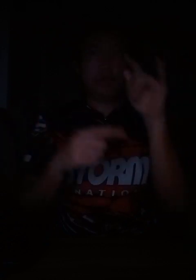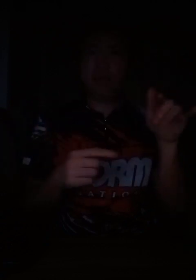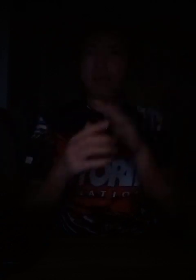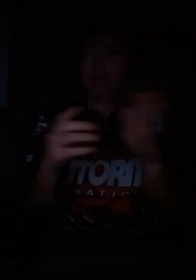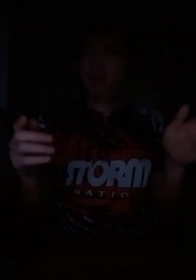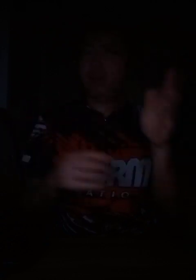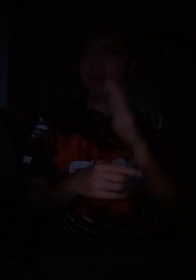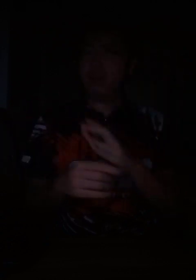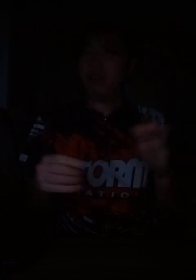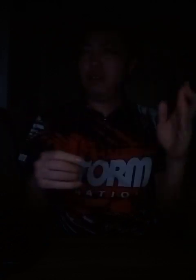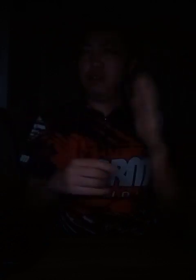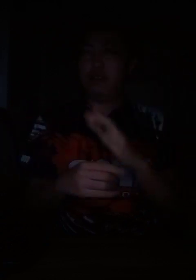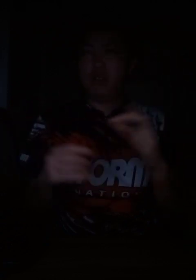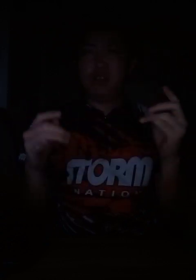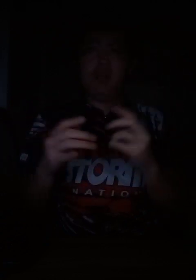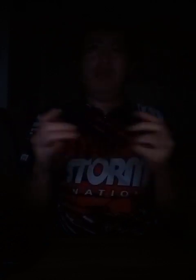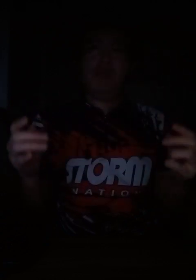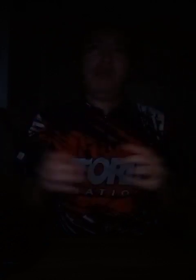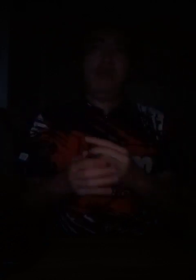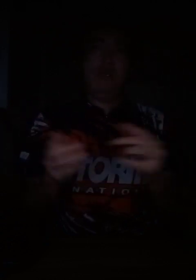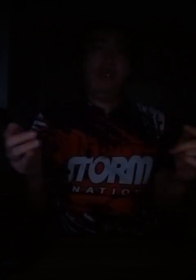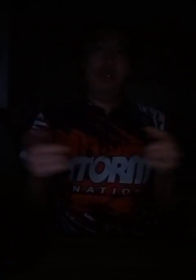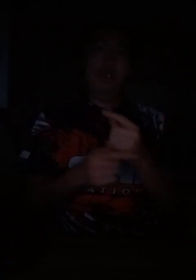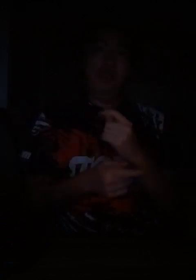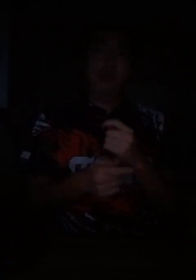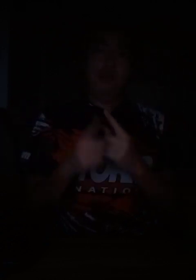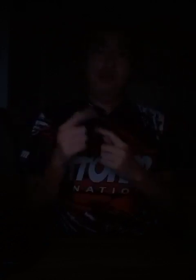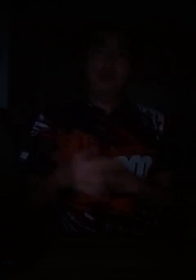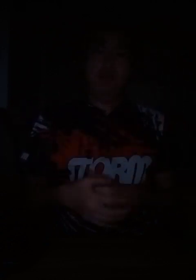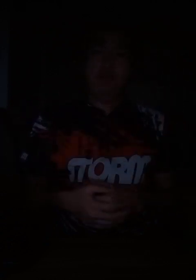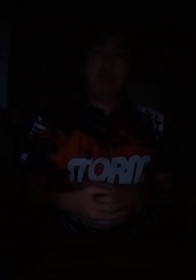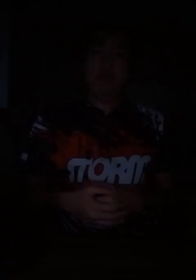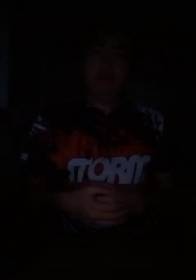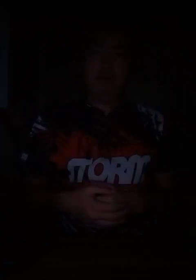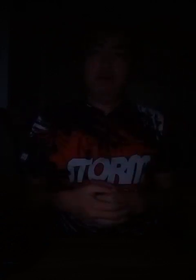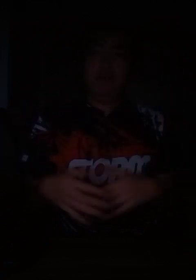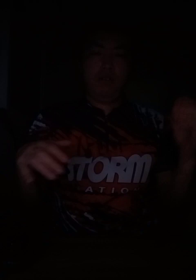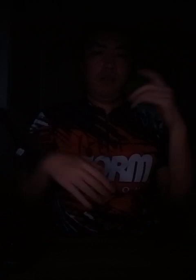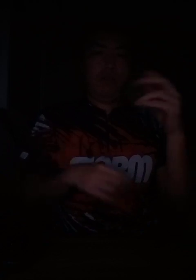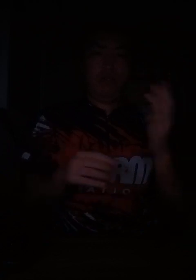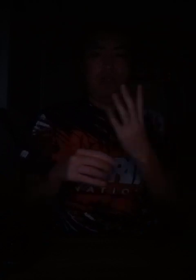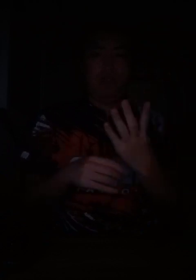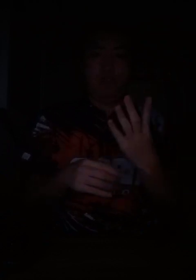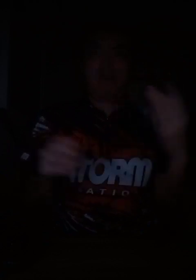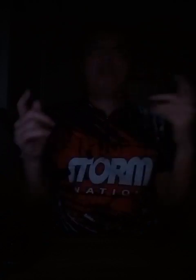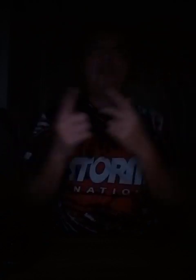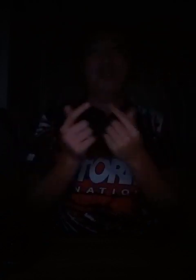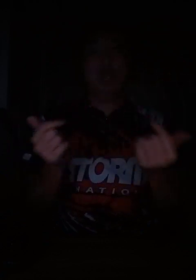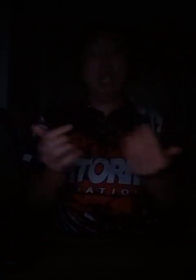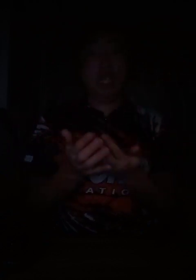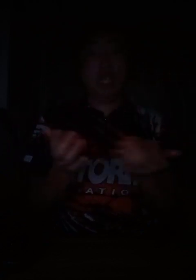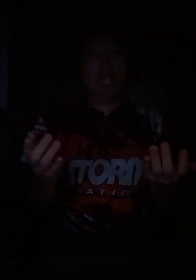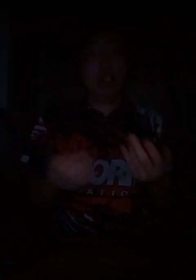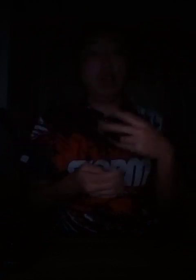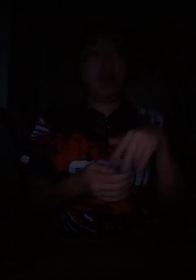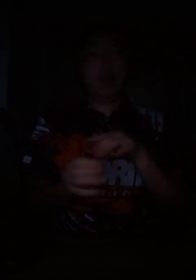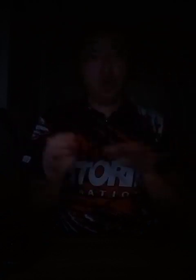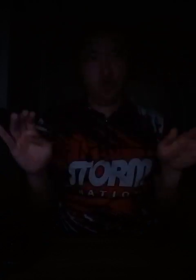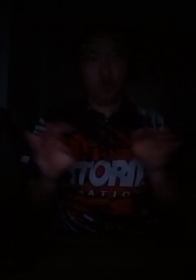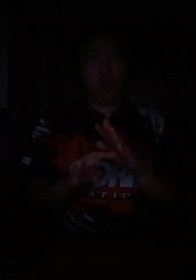전국에서 12건의 배수 지원 출동이 확인됐습니다. 오늘 오전 4시쯤에는 인천 제2경인 고속도로에서